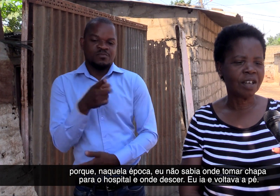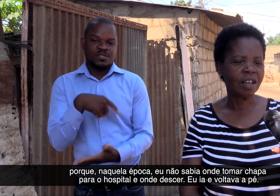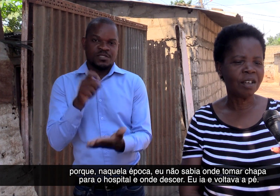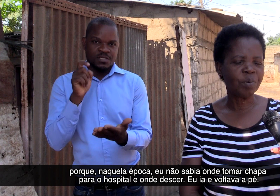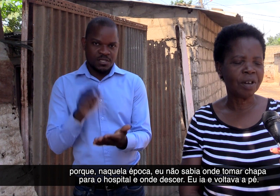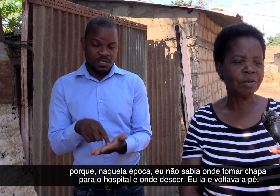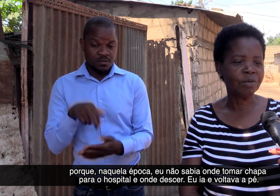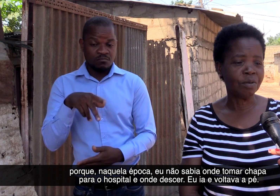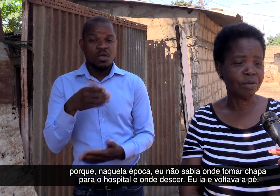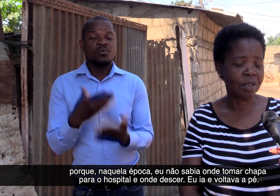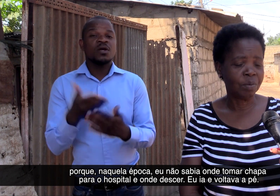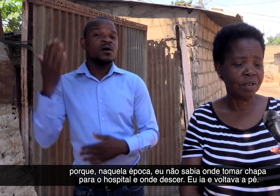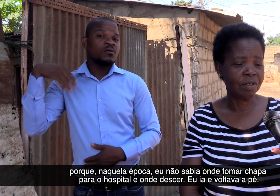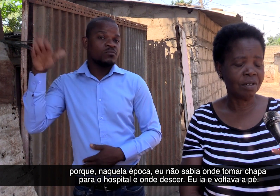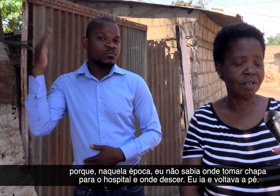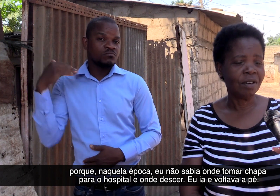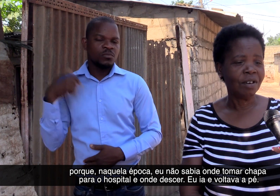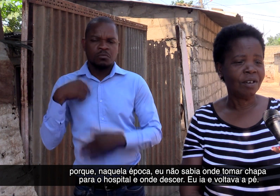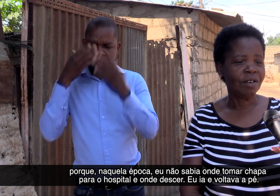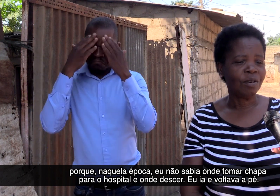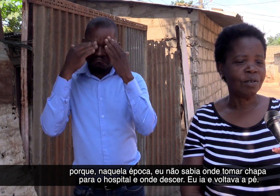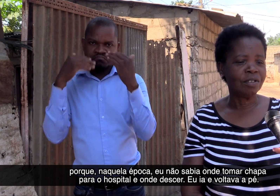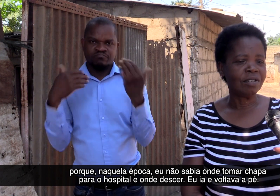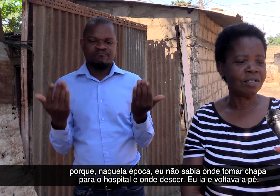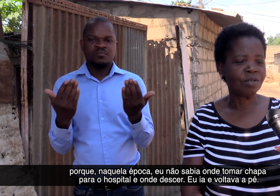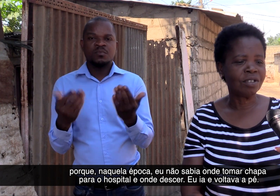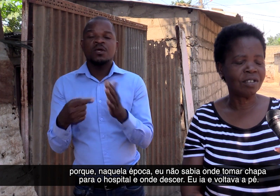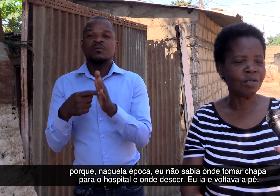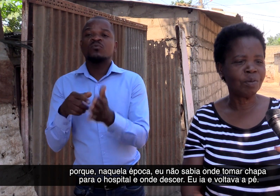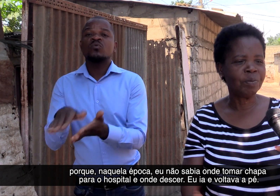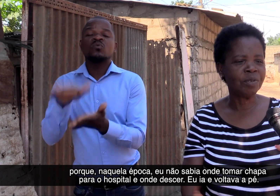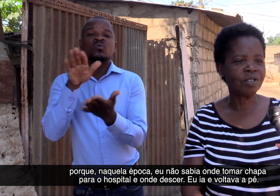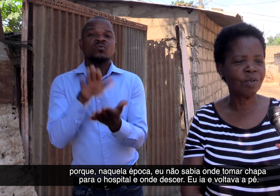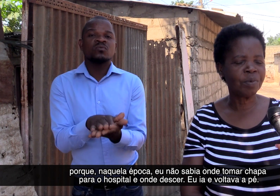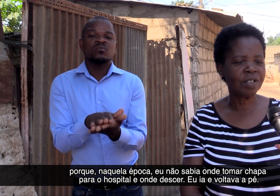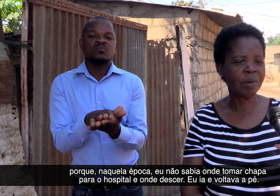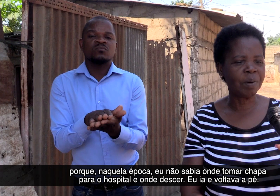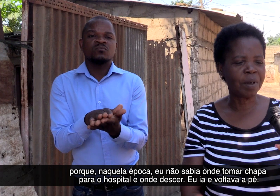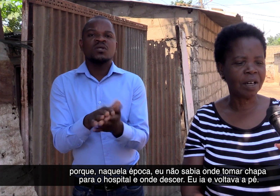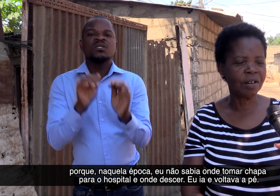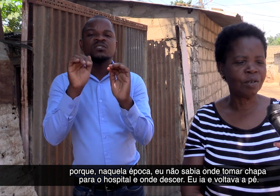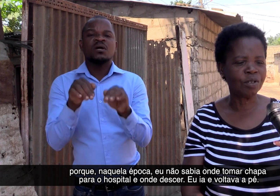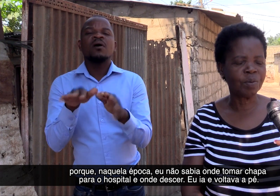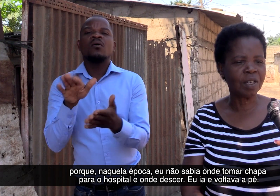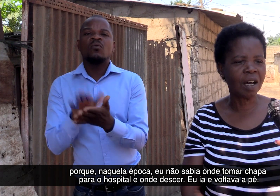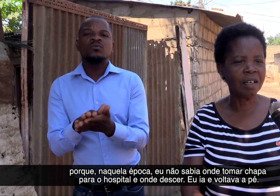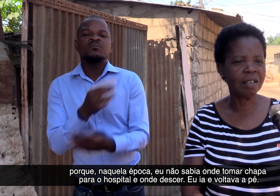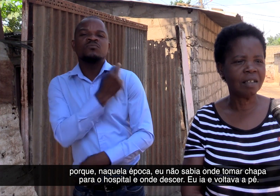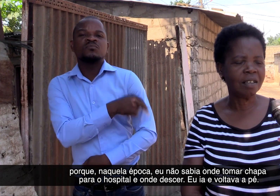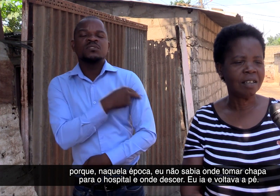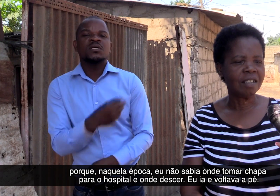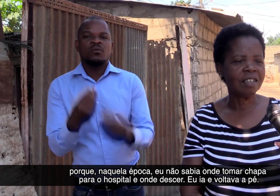Porque naquela época eu não sabia de que onde que se sobe chapa para o